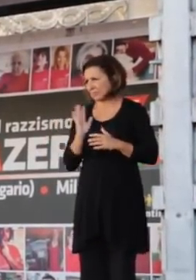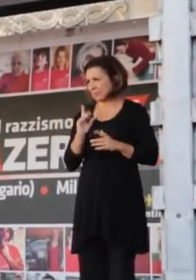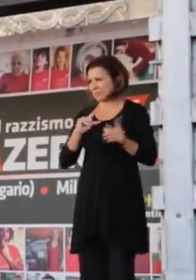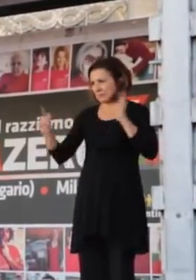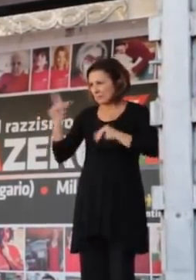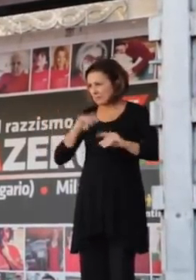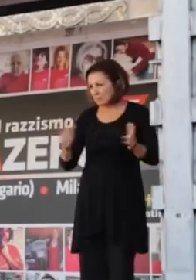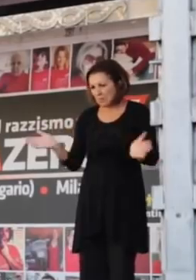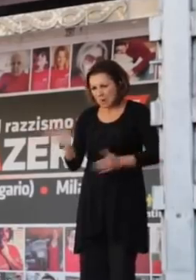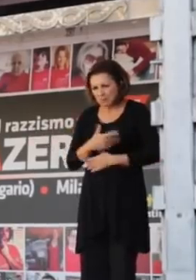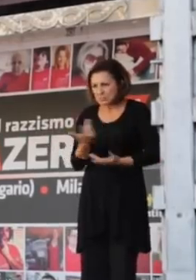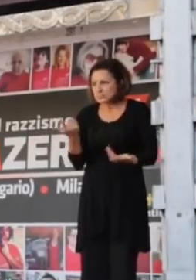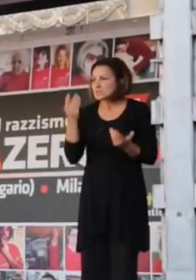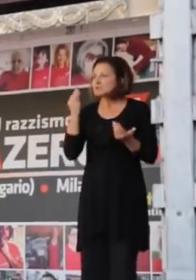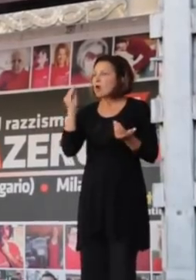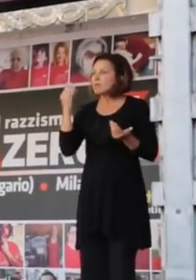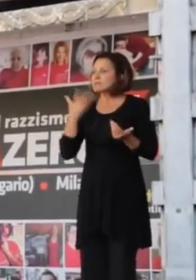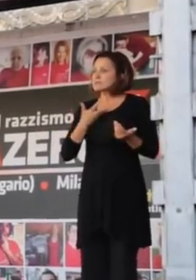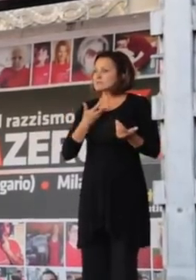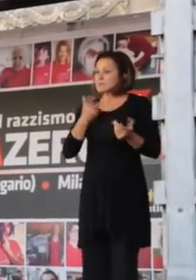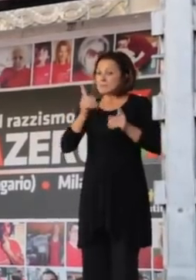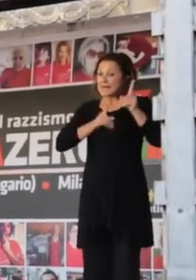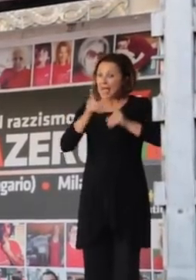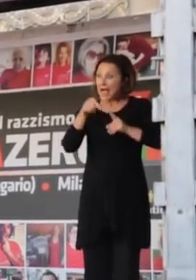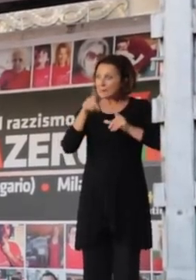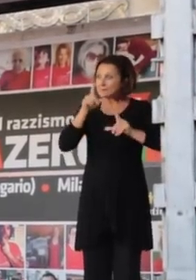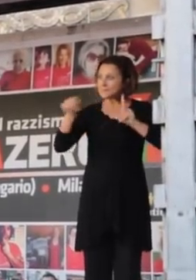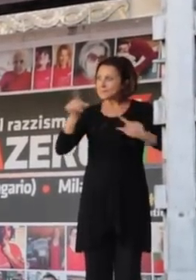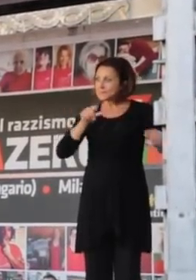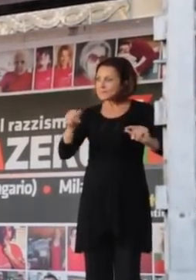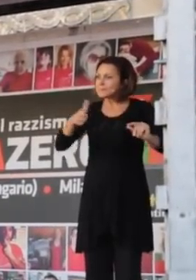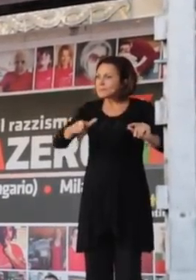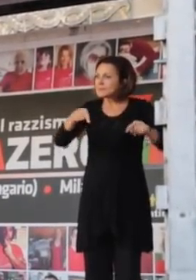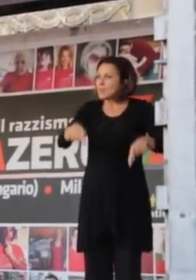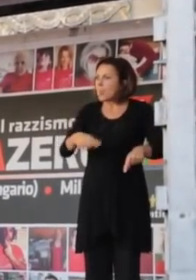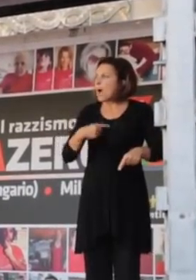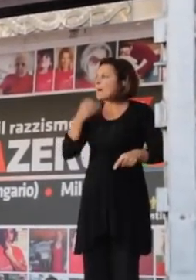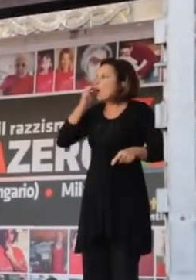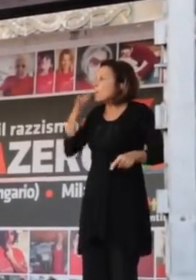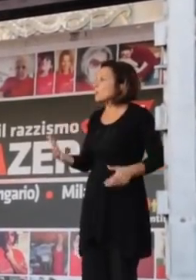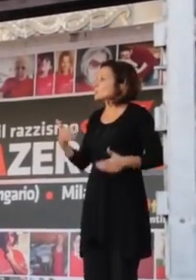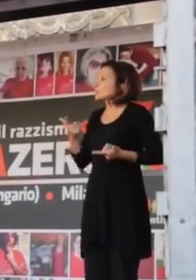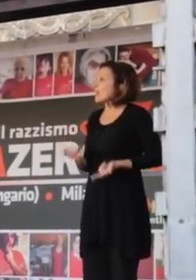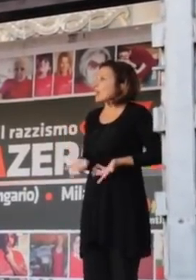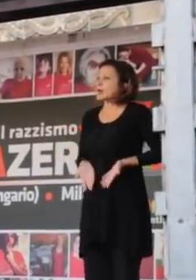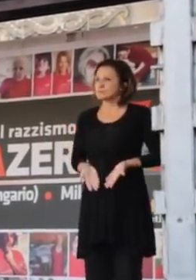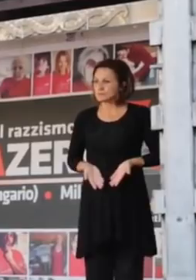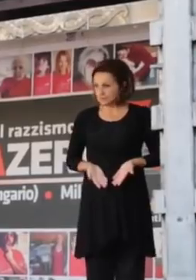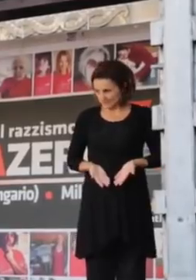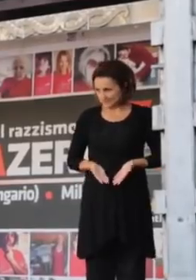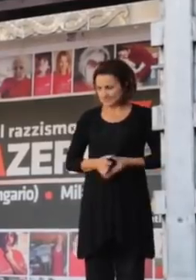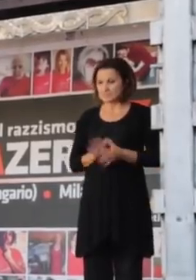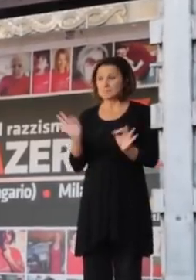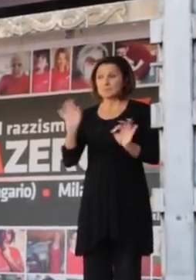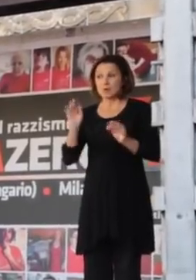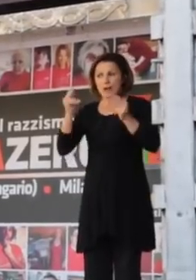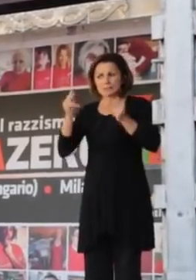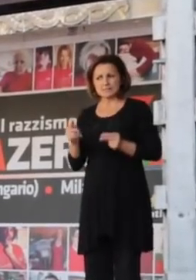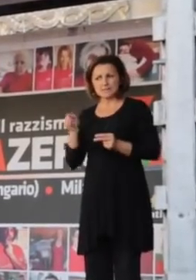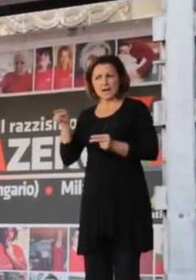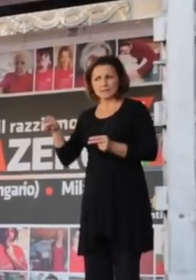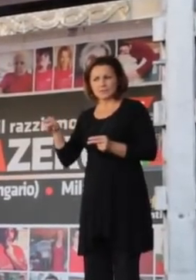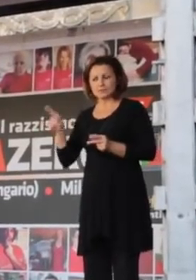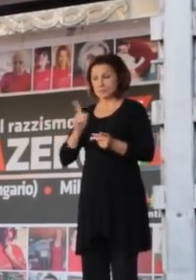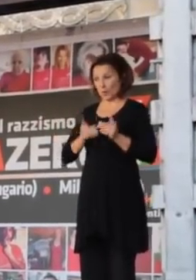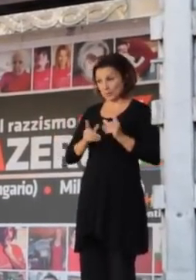da Milano perché cercano opportunità che qui non trovano. E poi perché la globalizzazione senza governo politico in questi